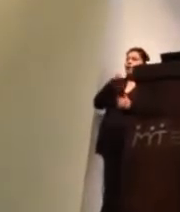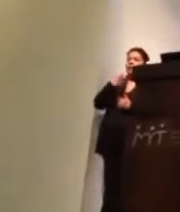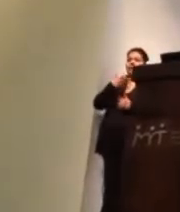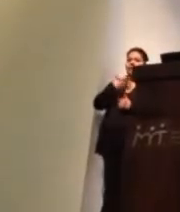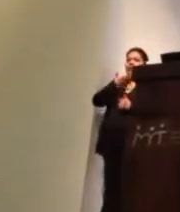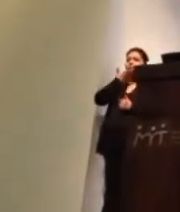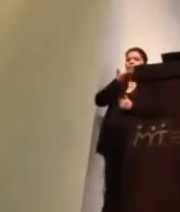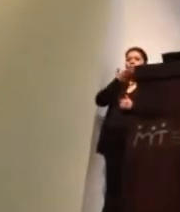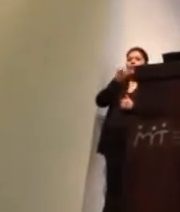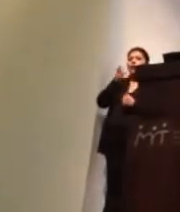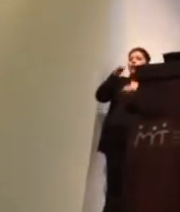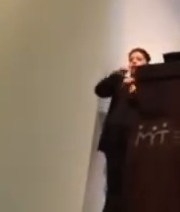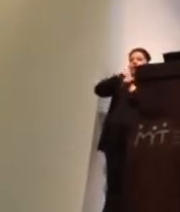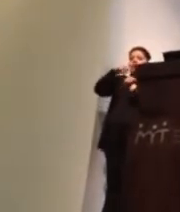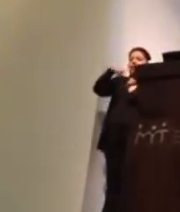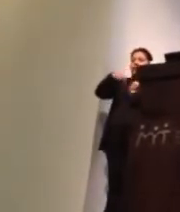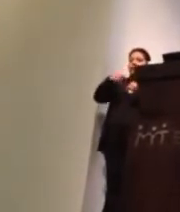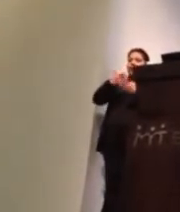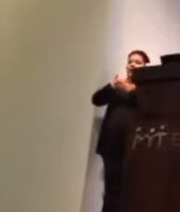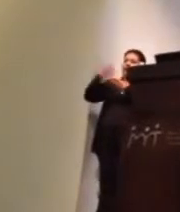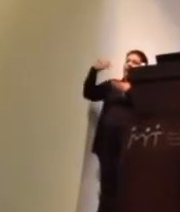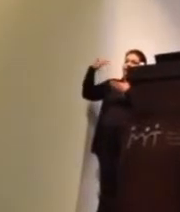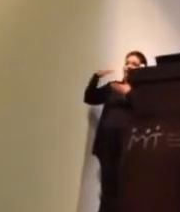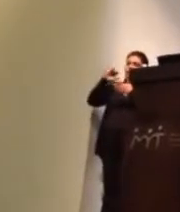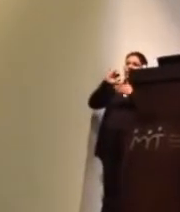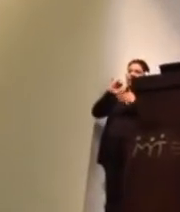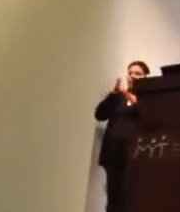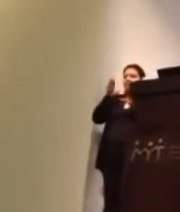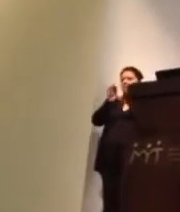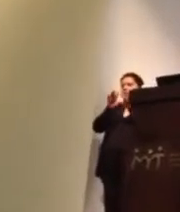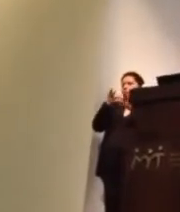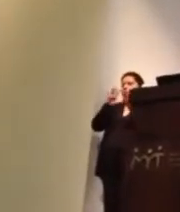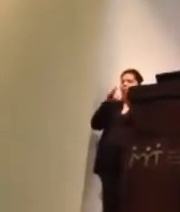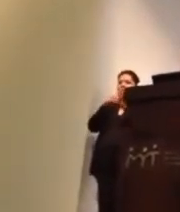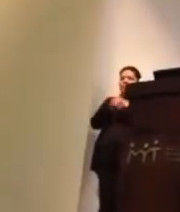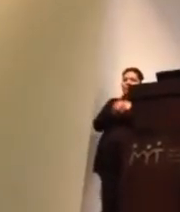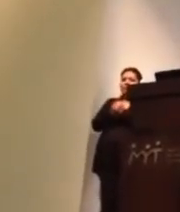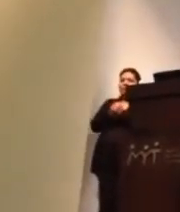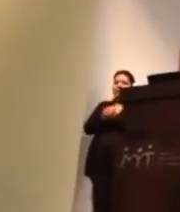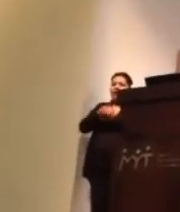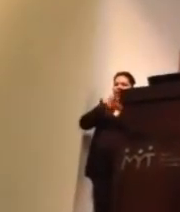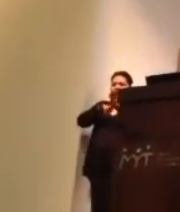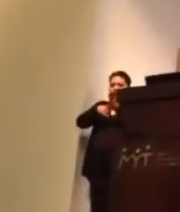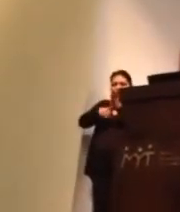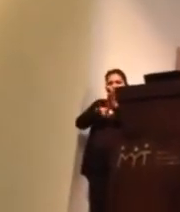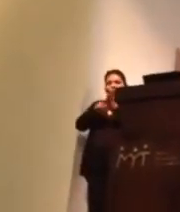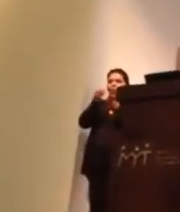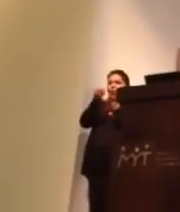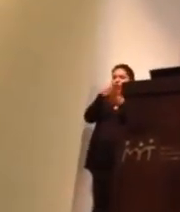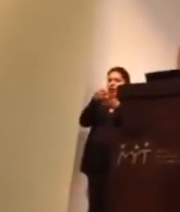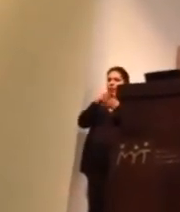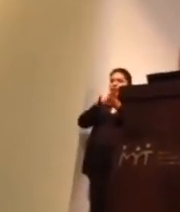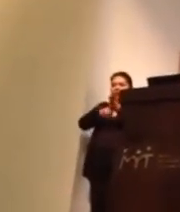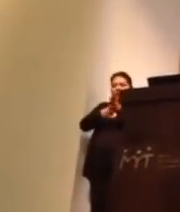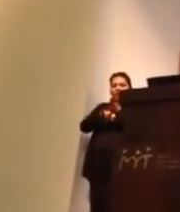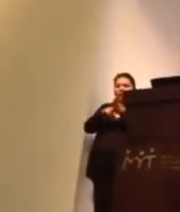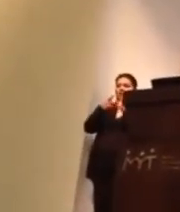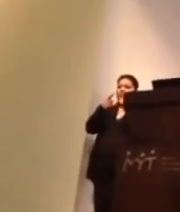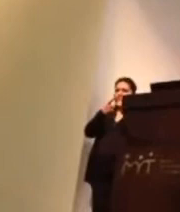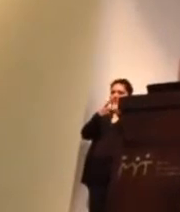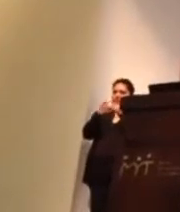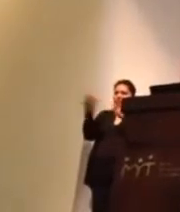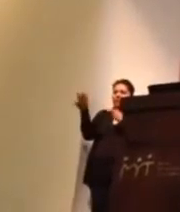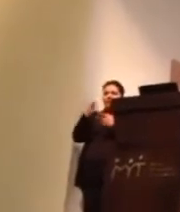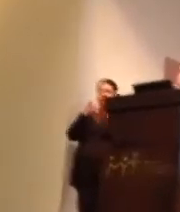tenemos hábitos muy establecidos ahora. Antes como que se definía muy bien la hora de la comida, la hora de hacer la tarea, de jugar y de